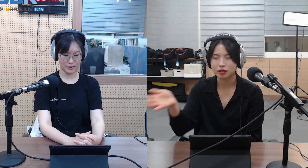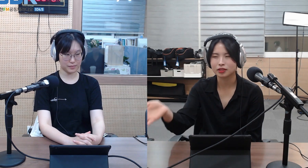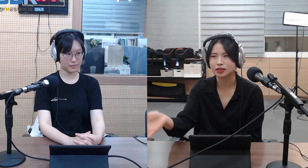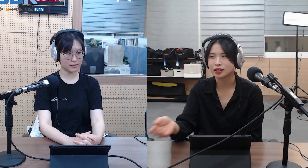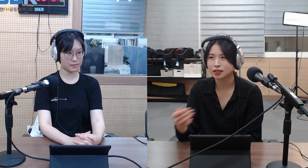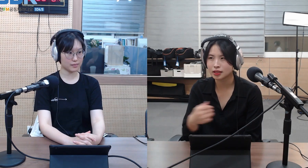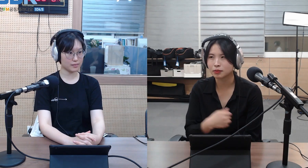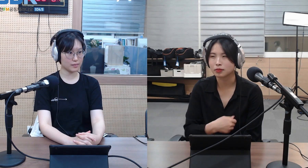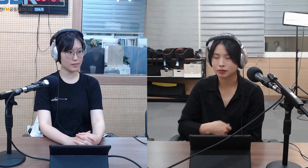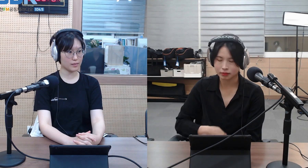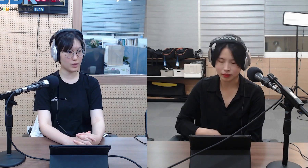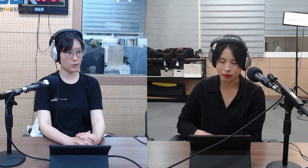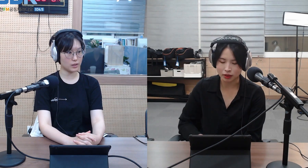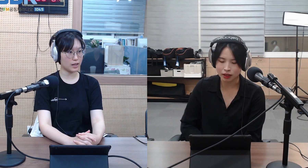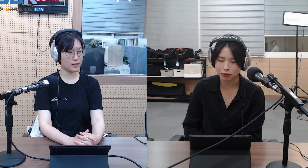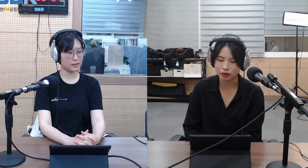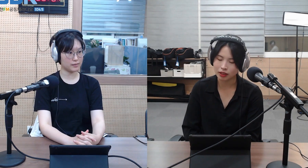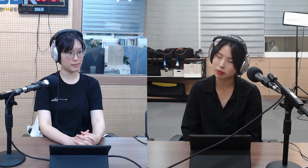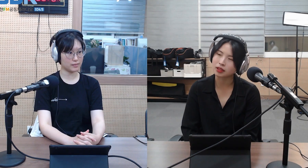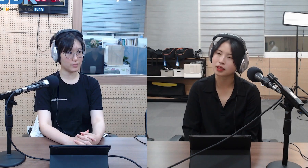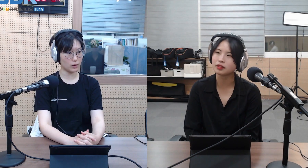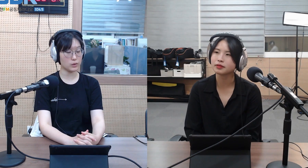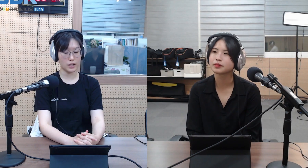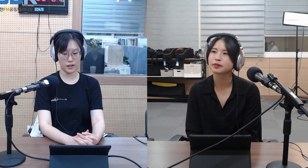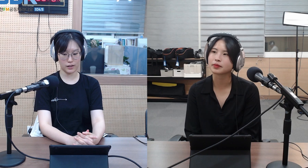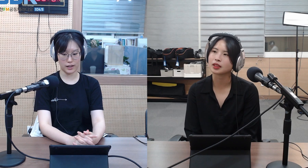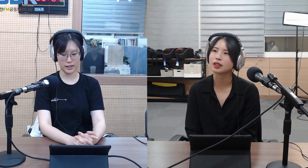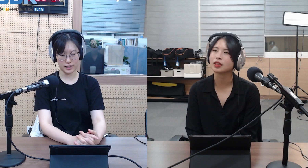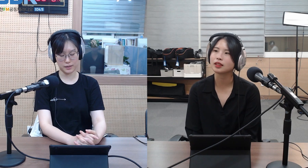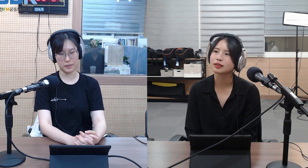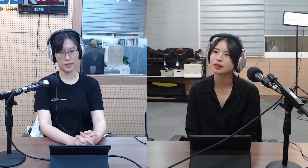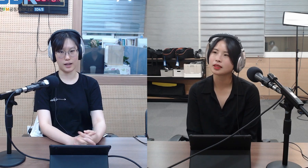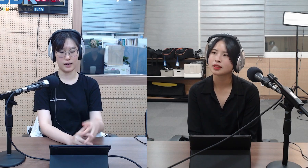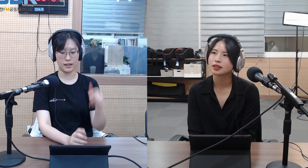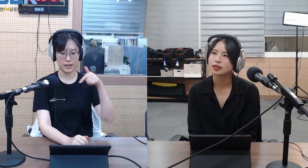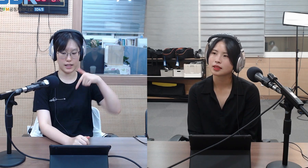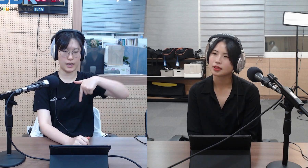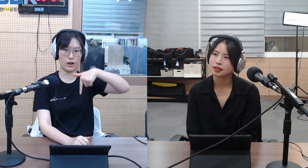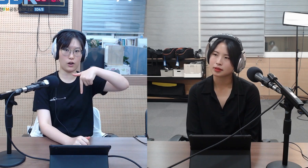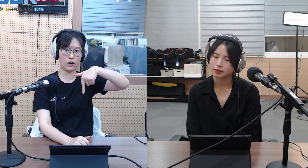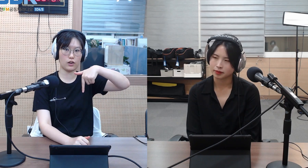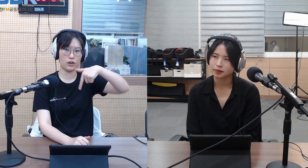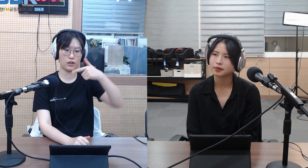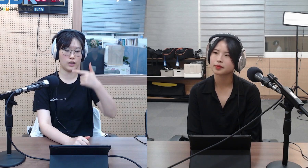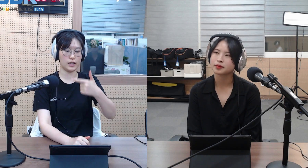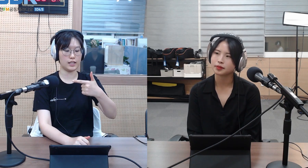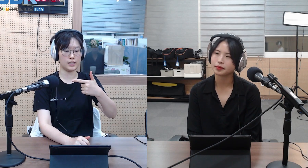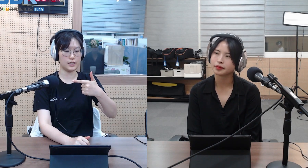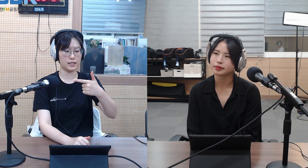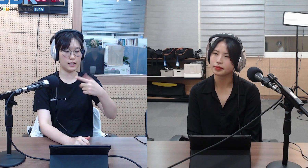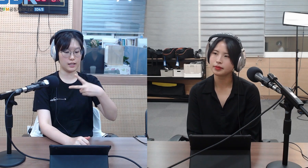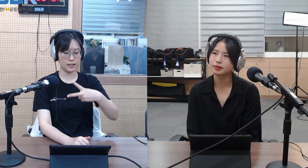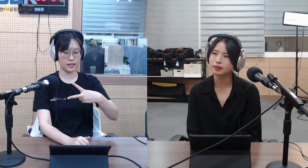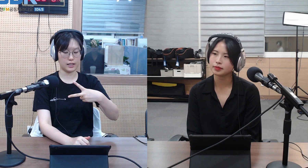한번 진희님이 한번 해볼까요? 혼자요? 네. 알겠습니다. 기역, 니은,